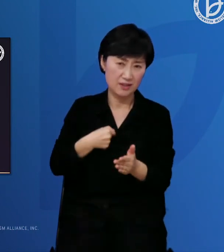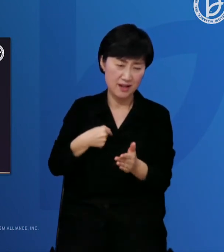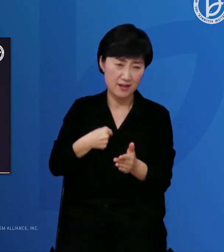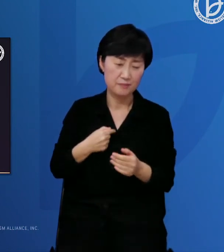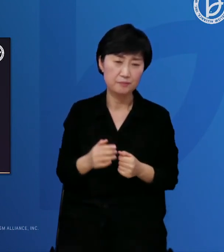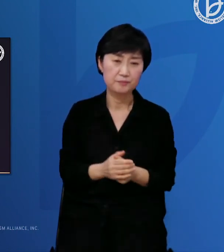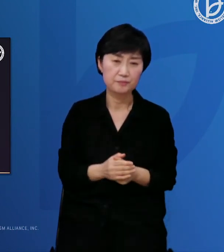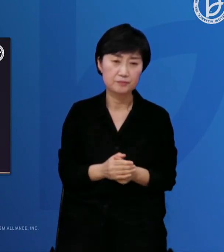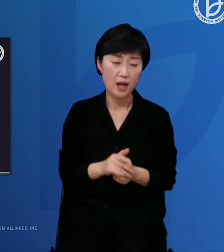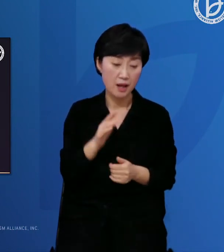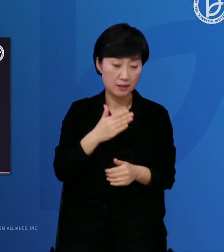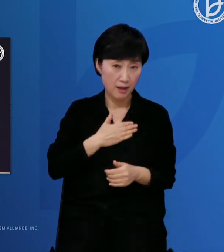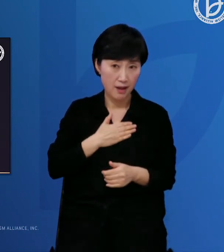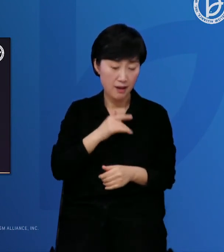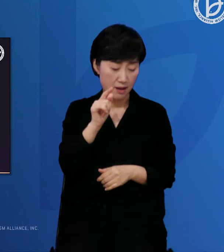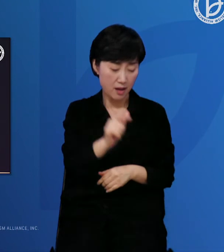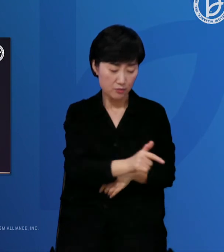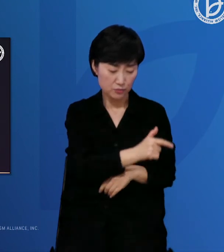하루